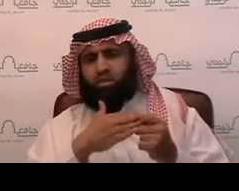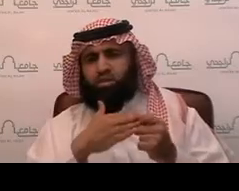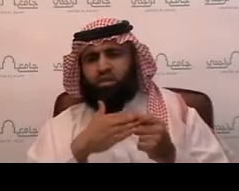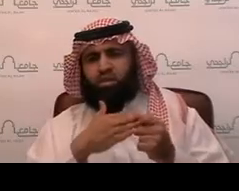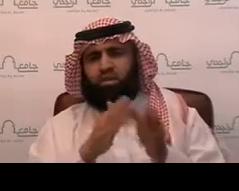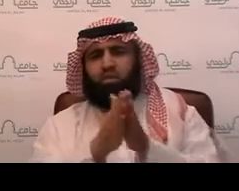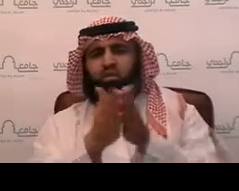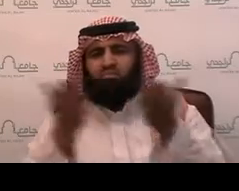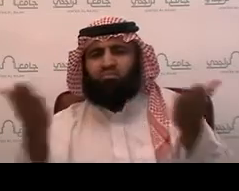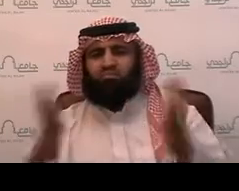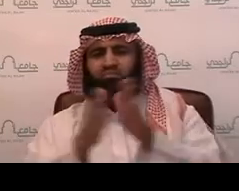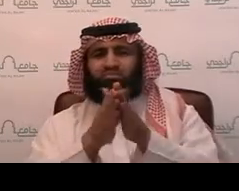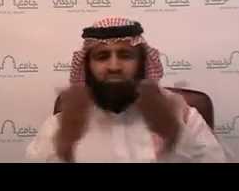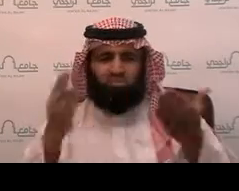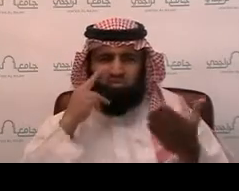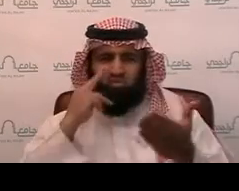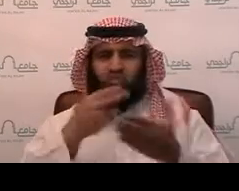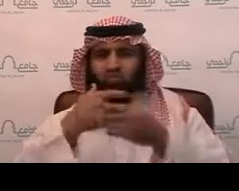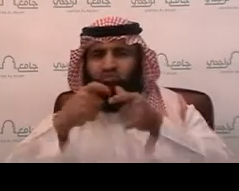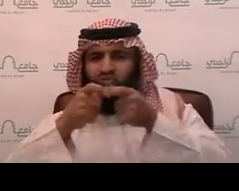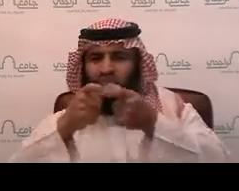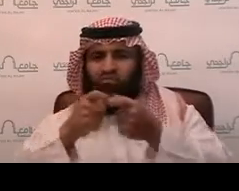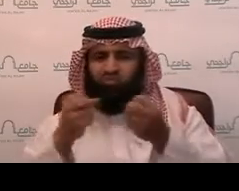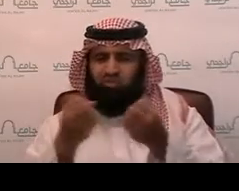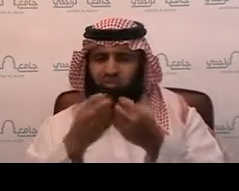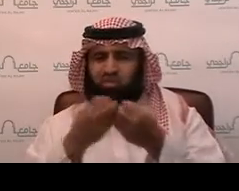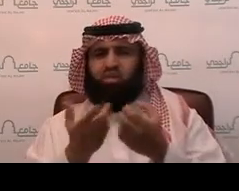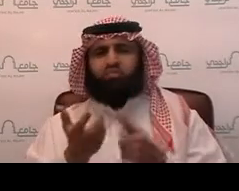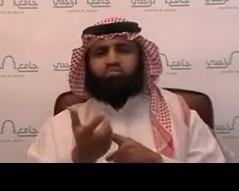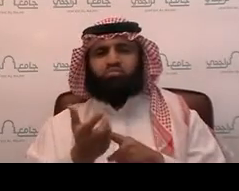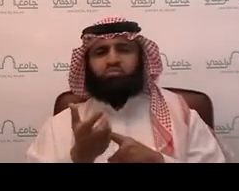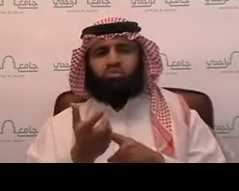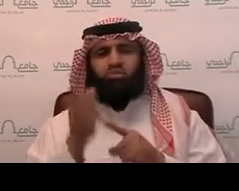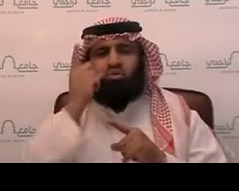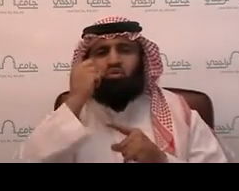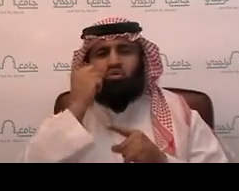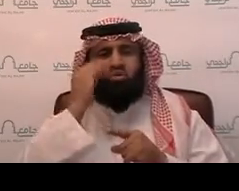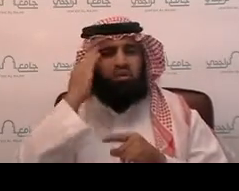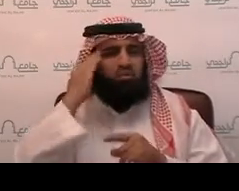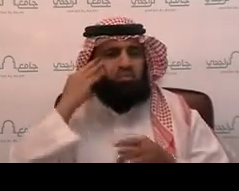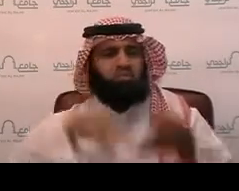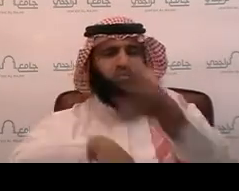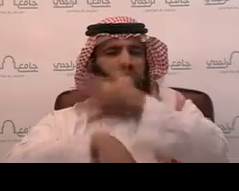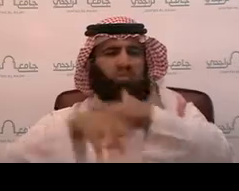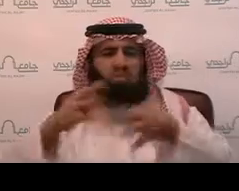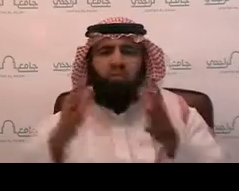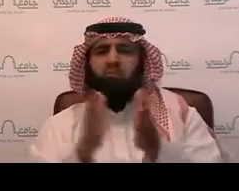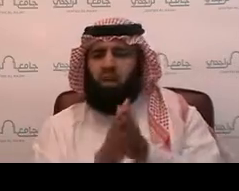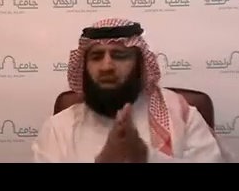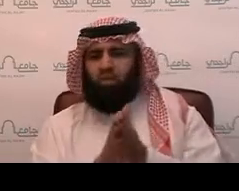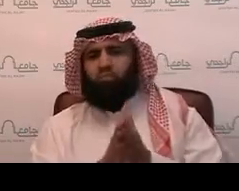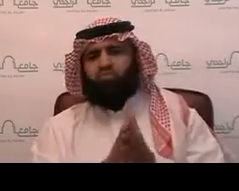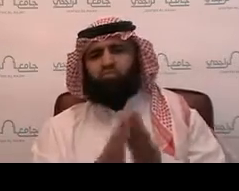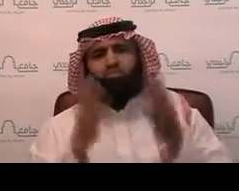السيئة والأفلام الخليعة والاختلاط بين الرجال والنساء في كثير من